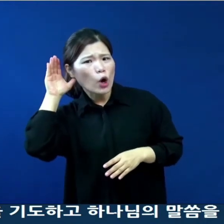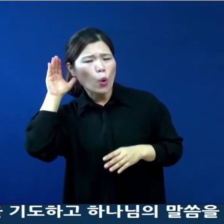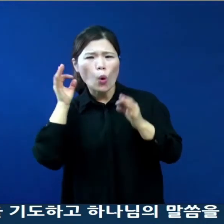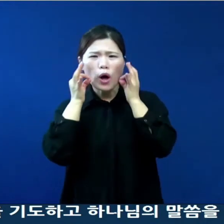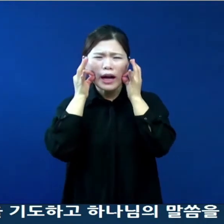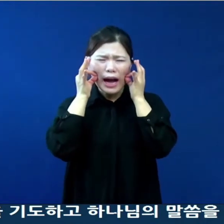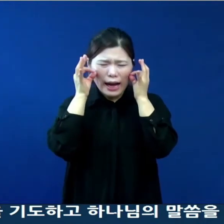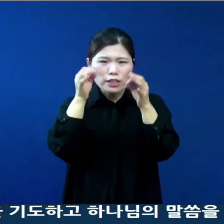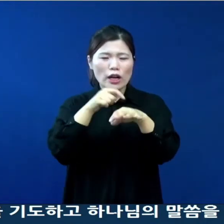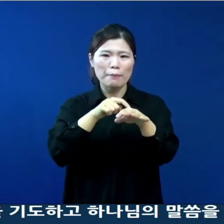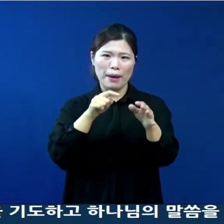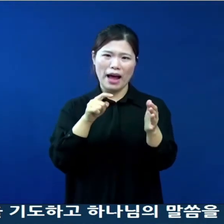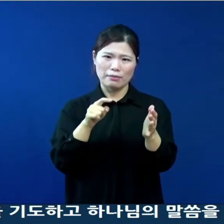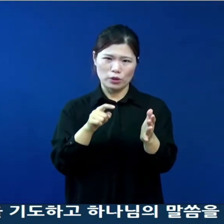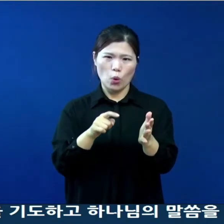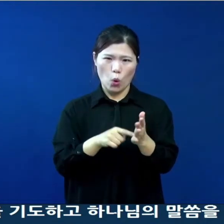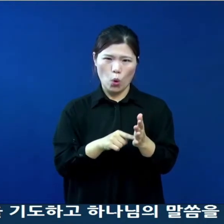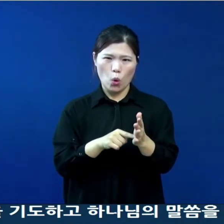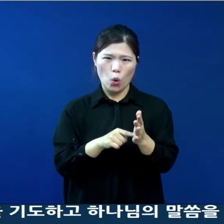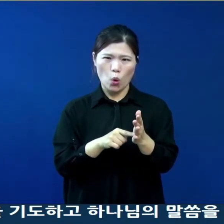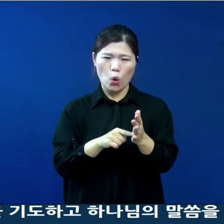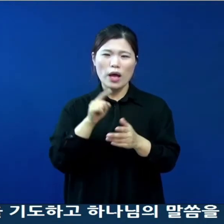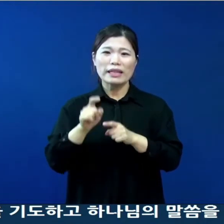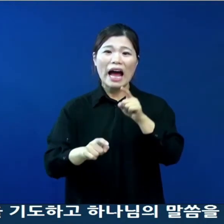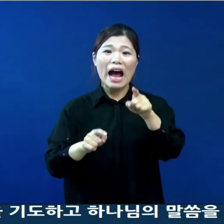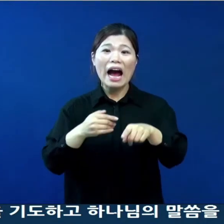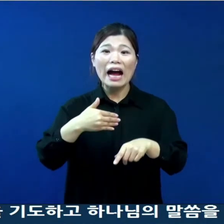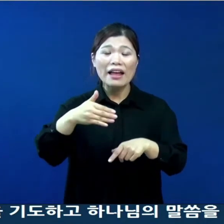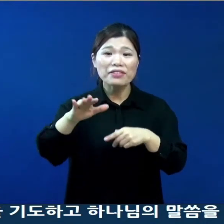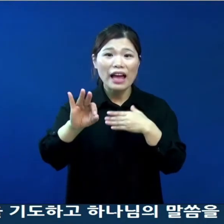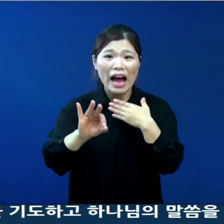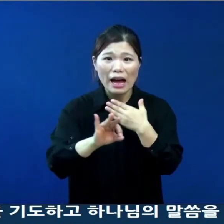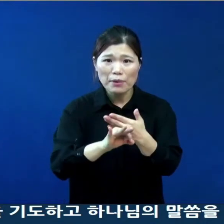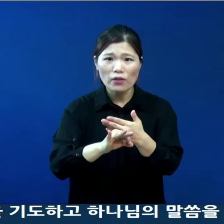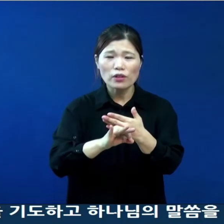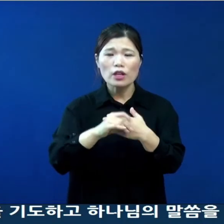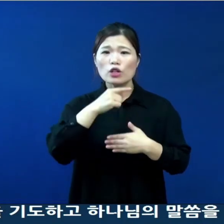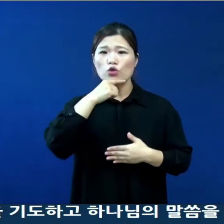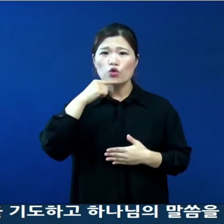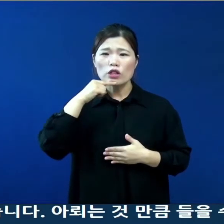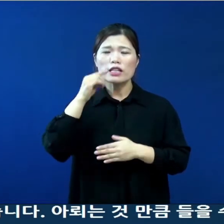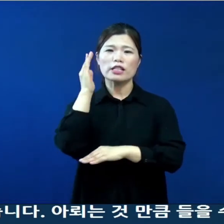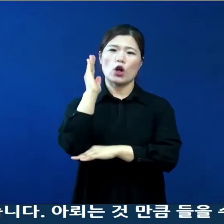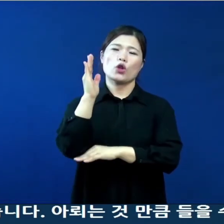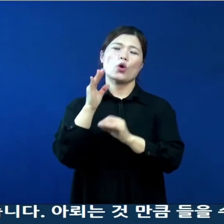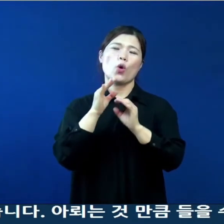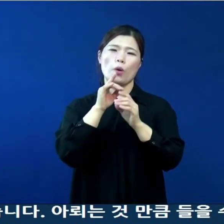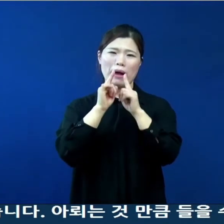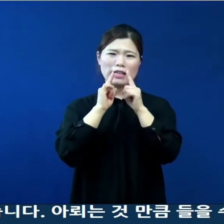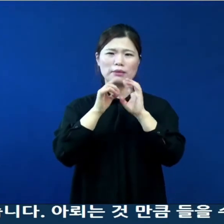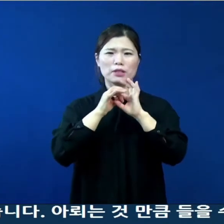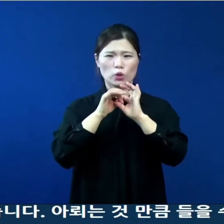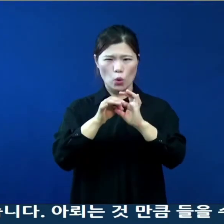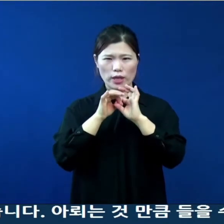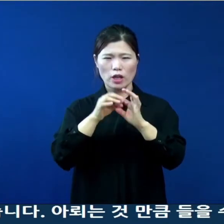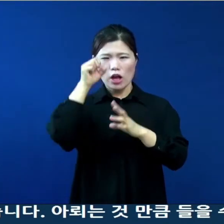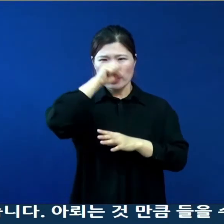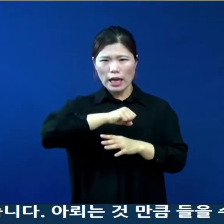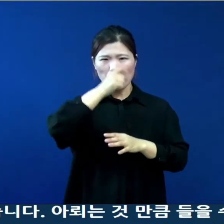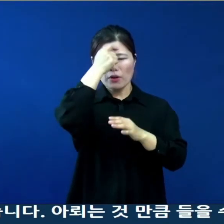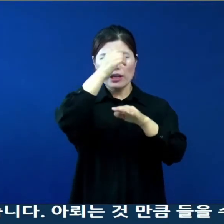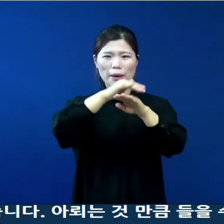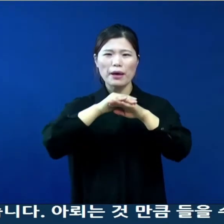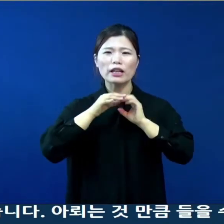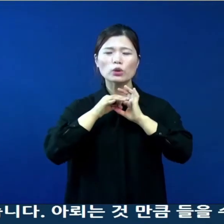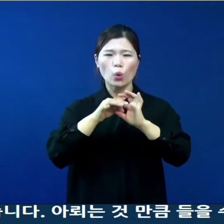간절한 마음으로, 가난한 마음으로 나아가면요, 주일 설교 말씀을 통해서, 오늘 새벽 예배 말씀을 통해서,